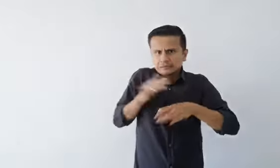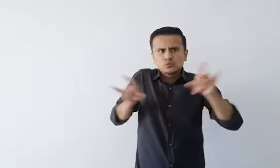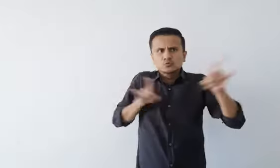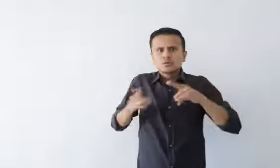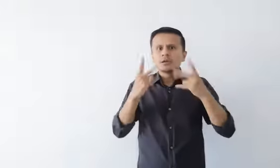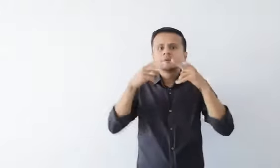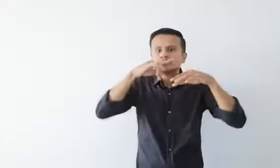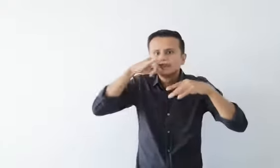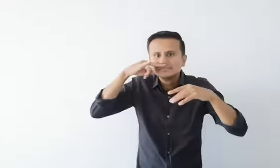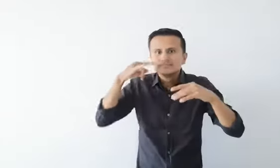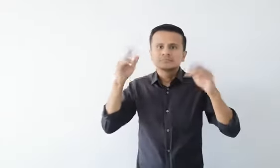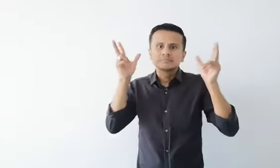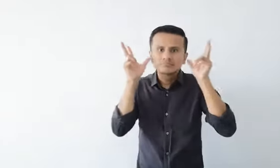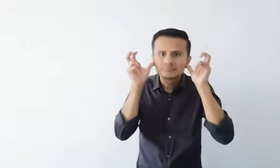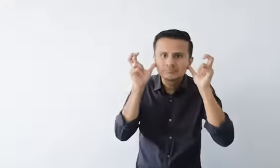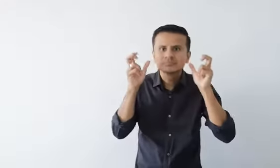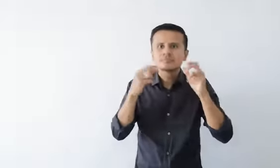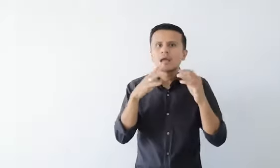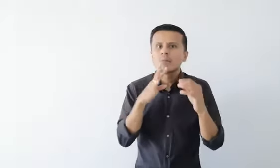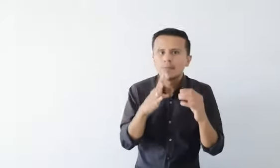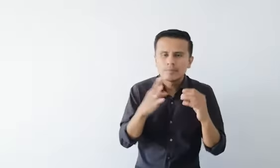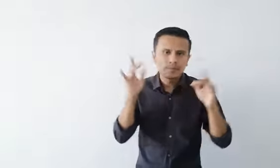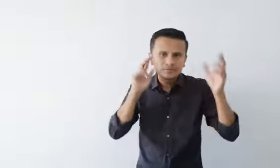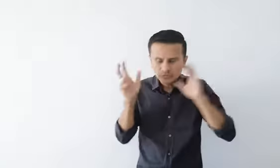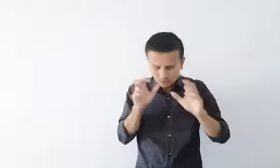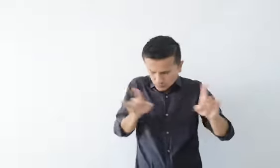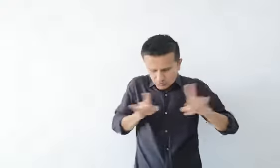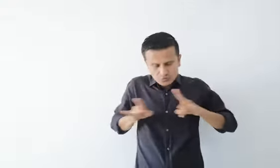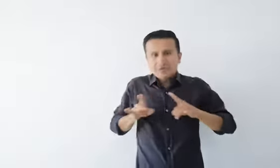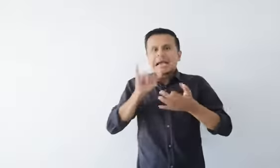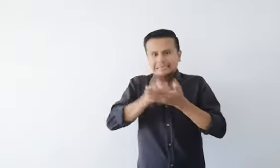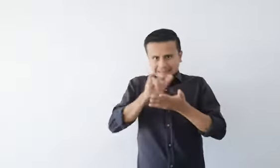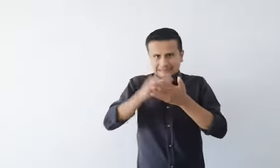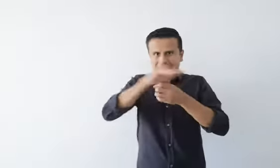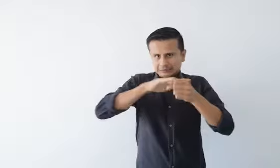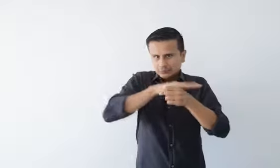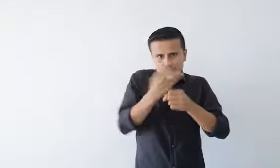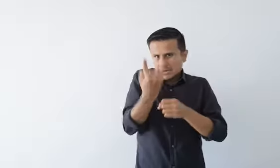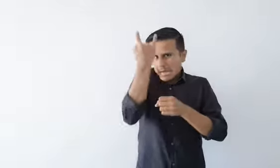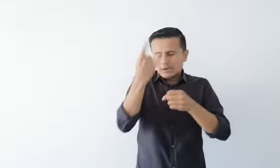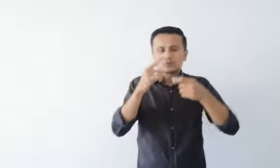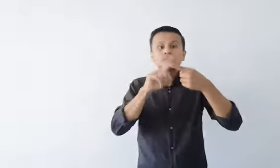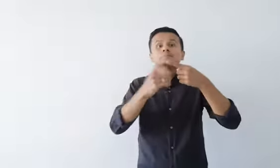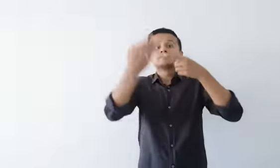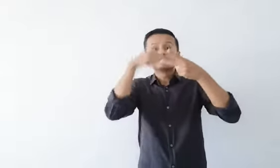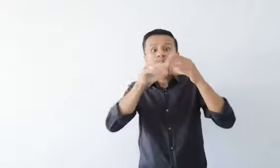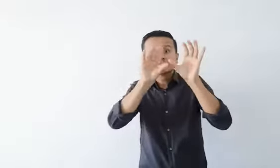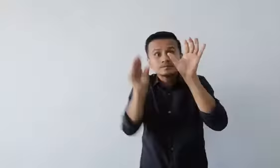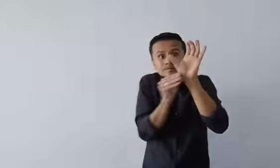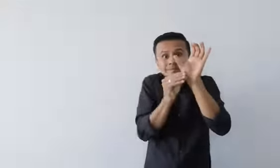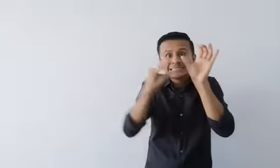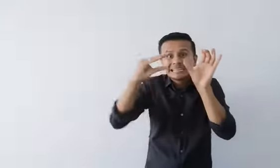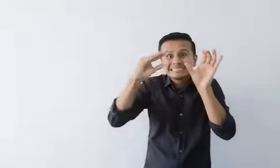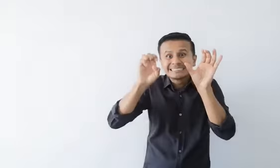y elabora respuesta a dichas situaciones. El cerebelo, que coordina los movimientos de los músculos al realizar